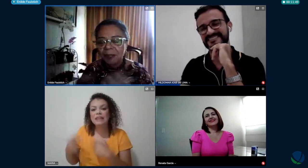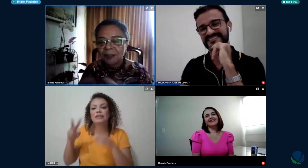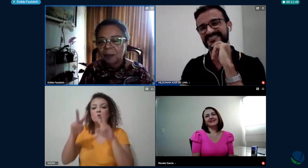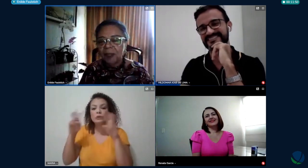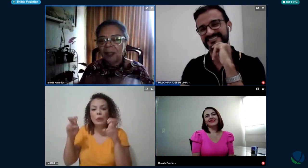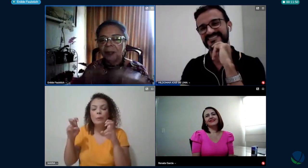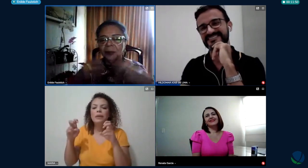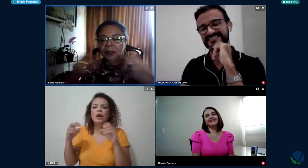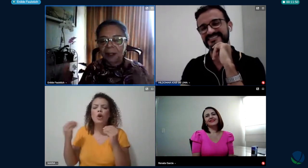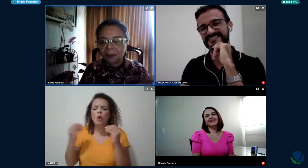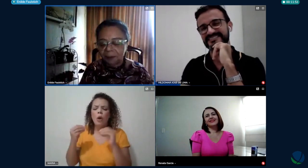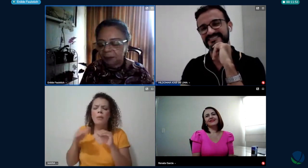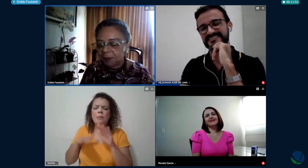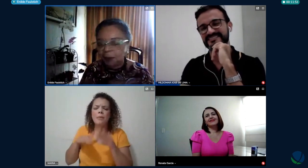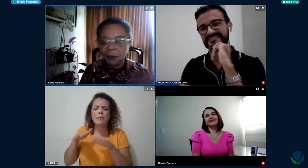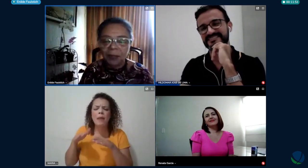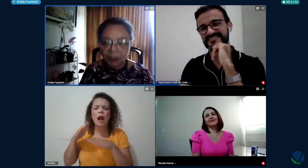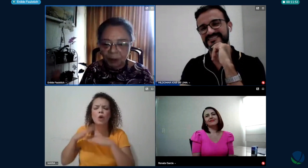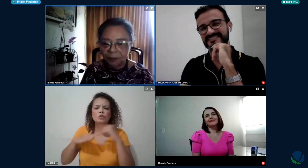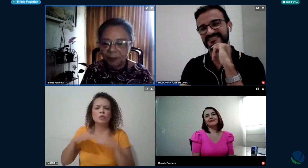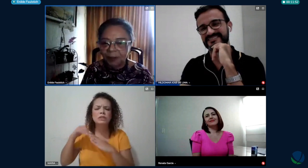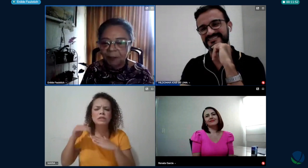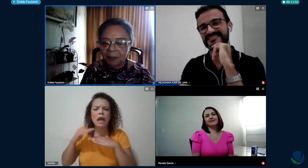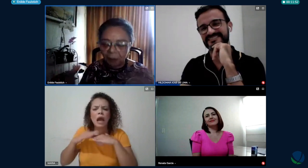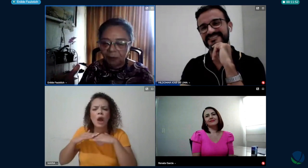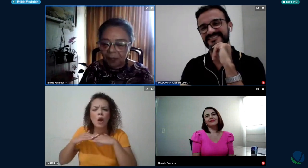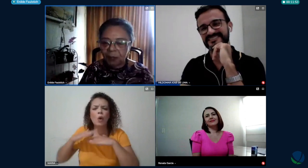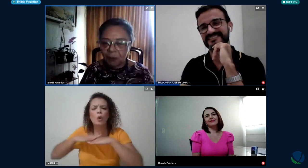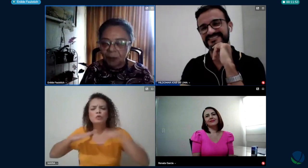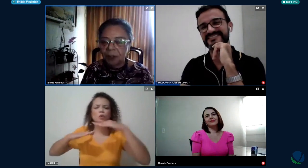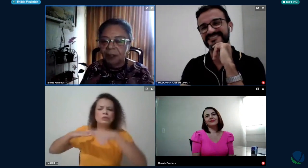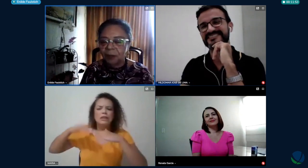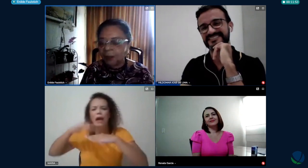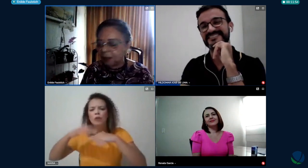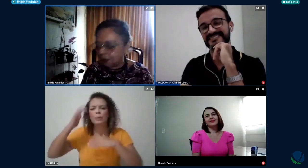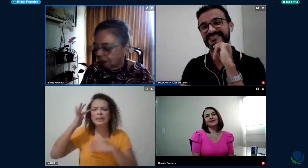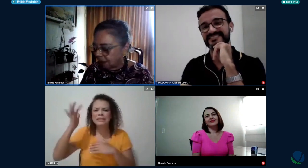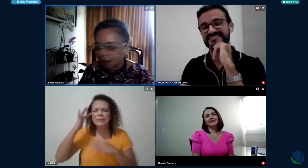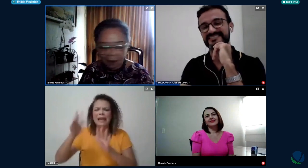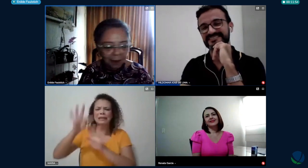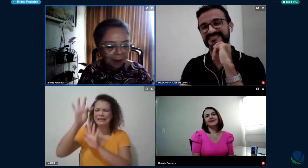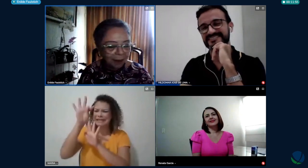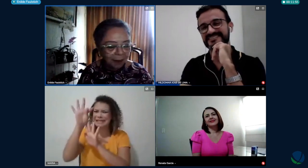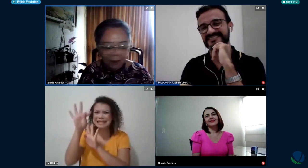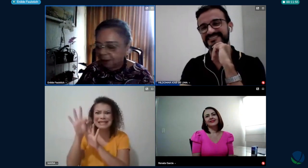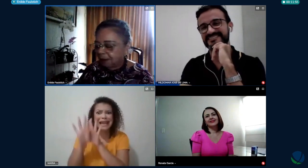do pensamento e do texto, né? Porque tem um texto escrito aí que